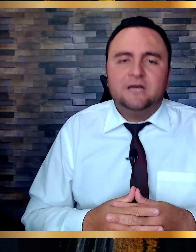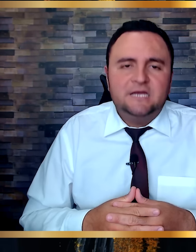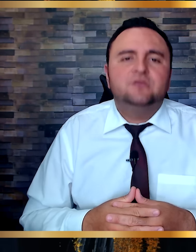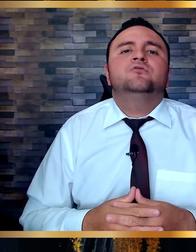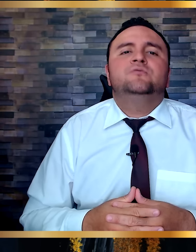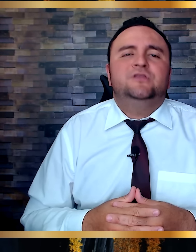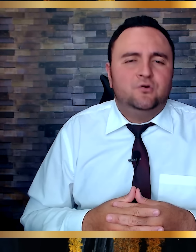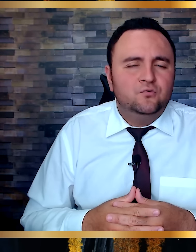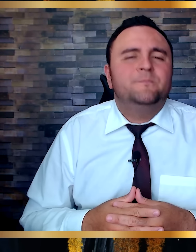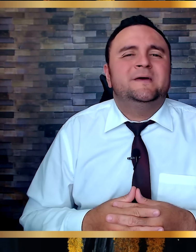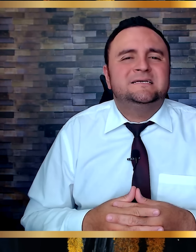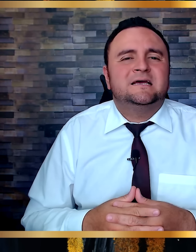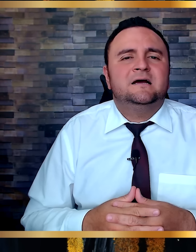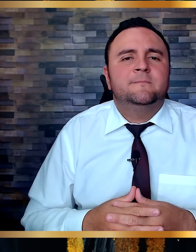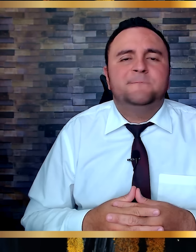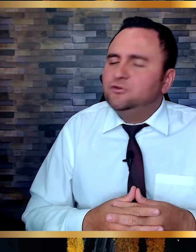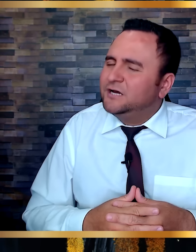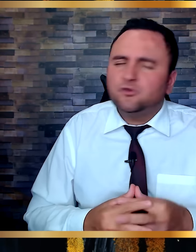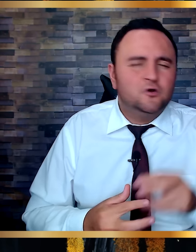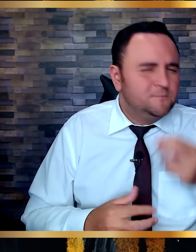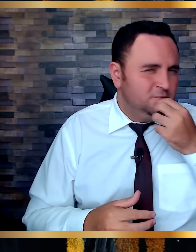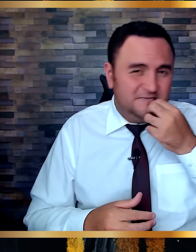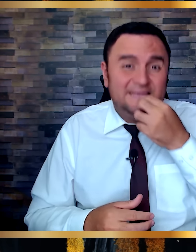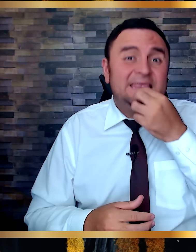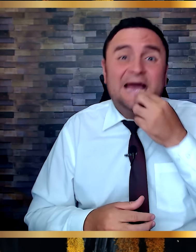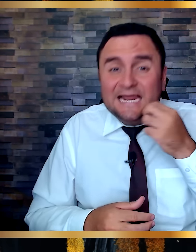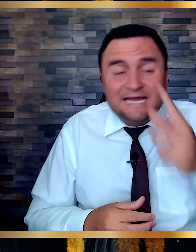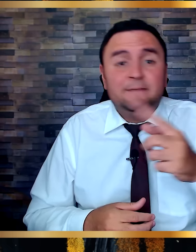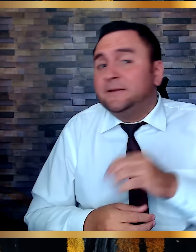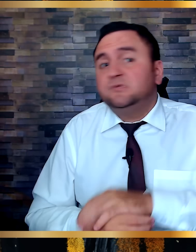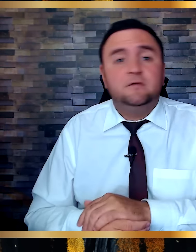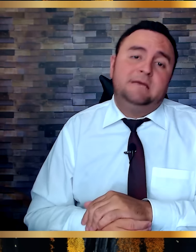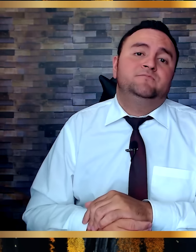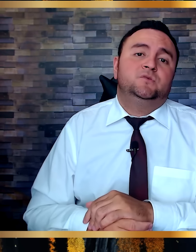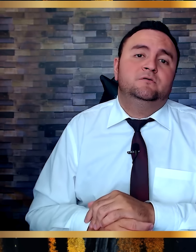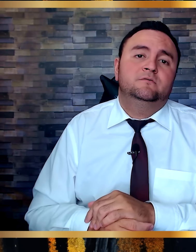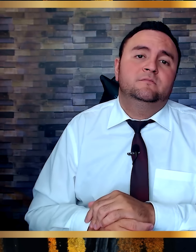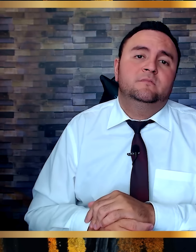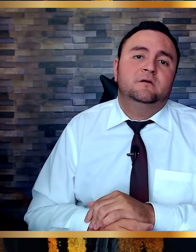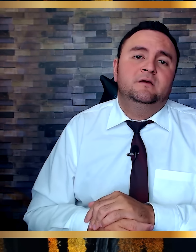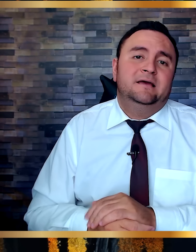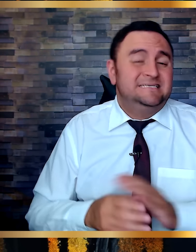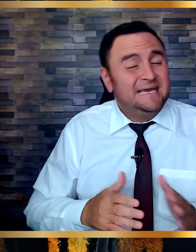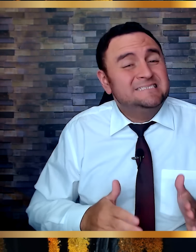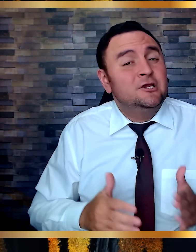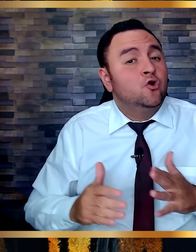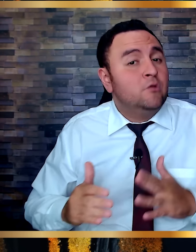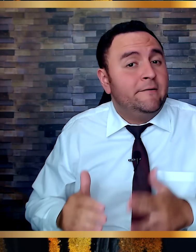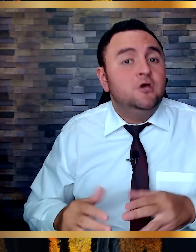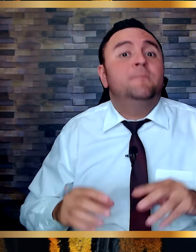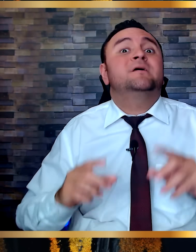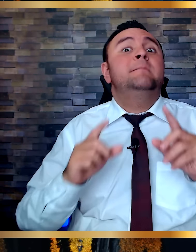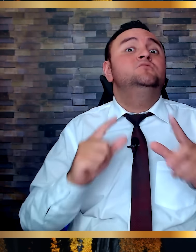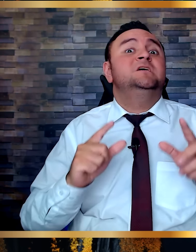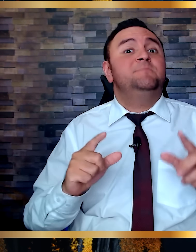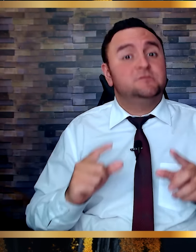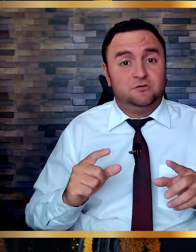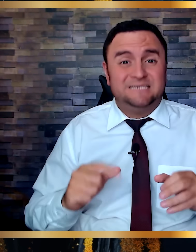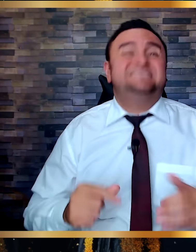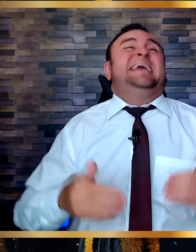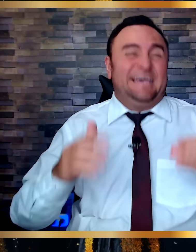no queriendo ninguno perezca, sino que todos procedan al arrepentimiento. Así que el Señor no ha venido porque hay